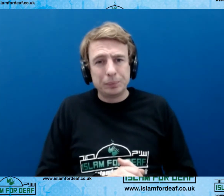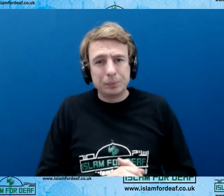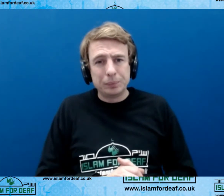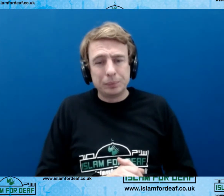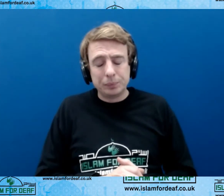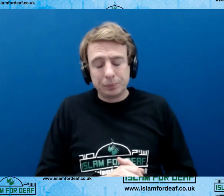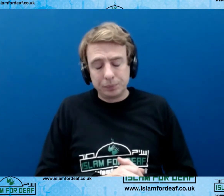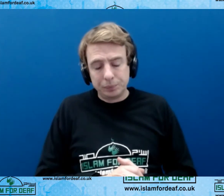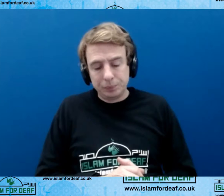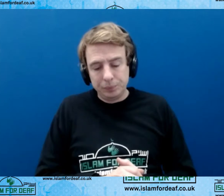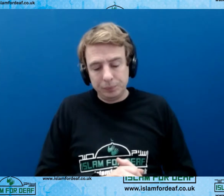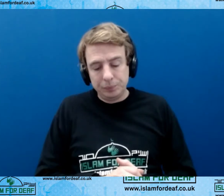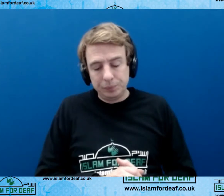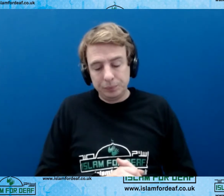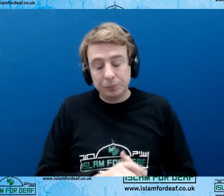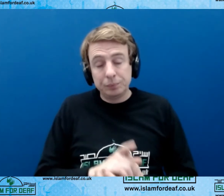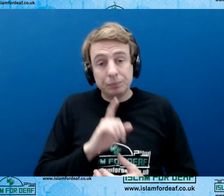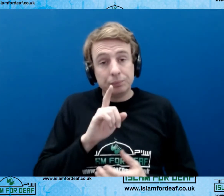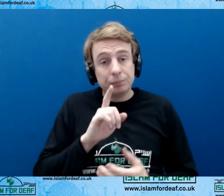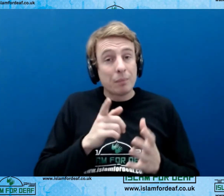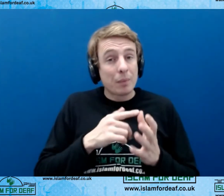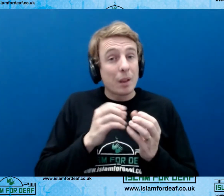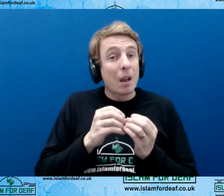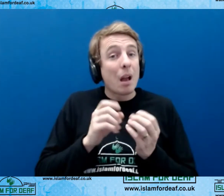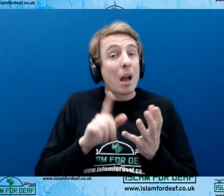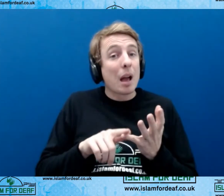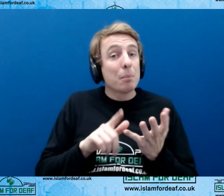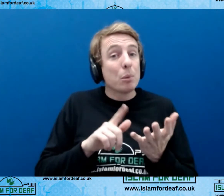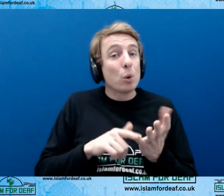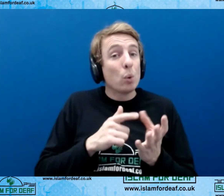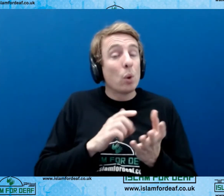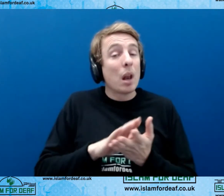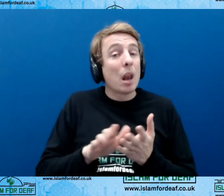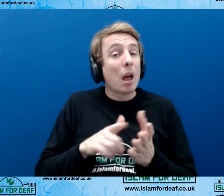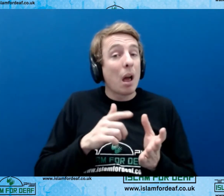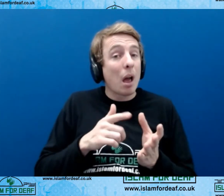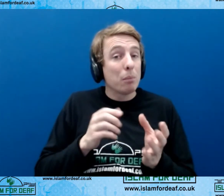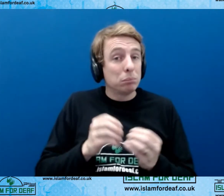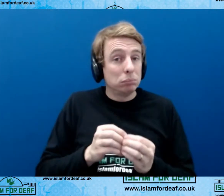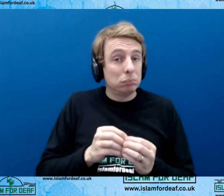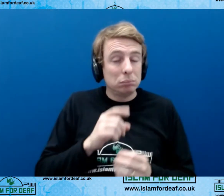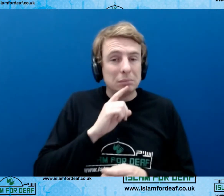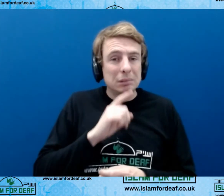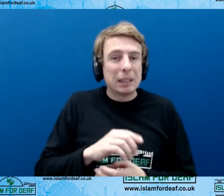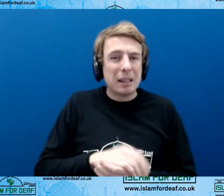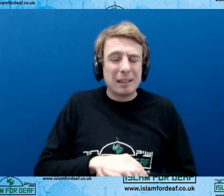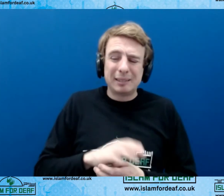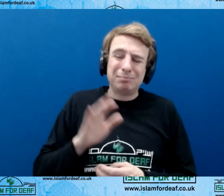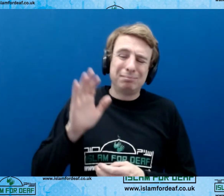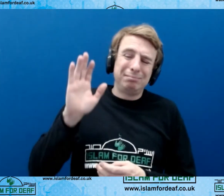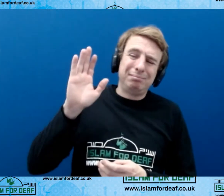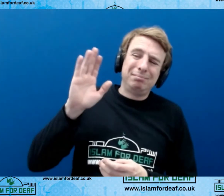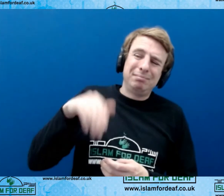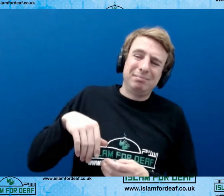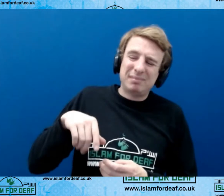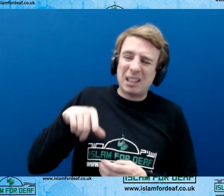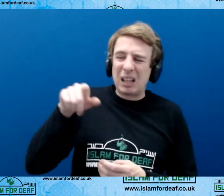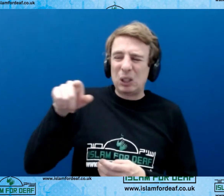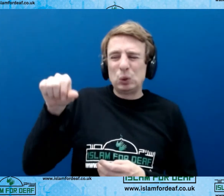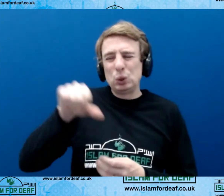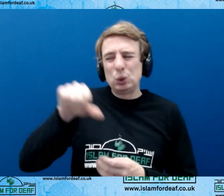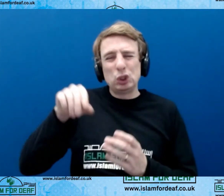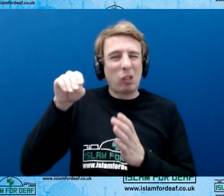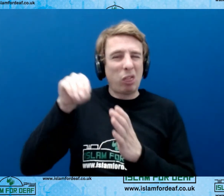جمعتنا. He said, and he kept on saying, woe unto you, may you be perished. Did you bring us here just